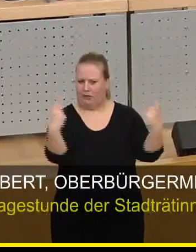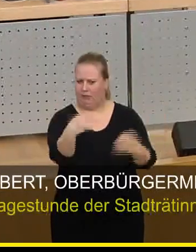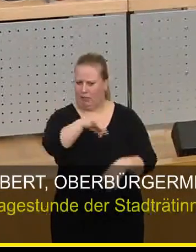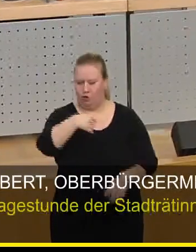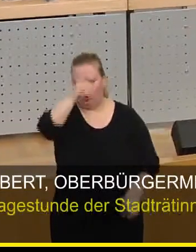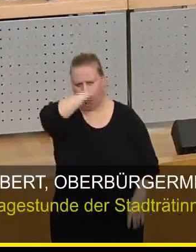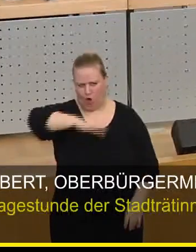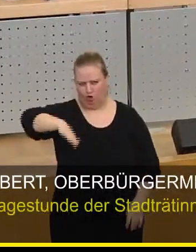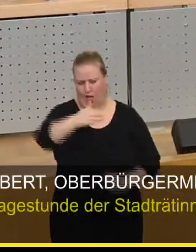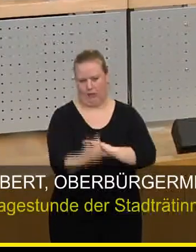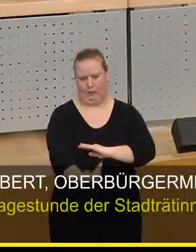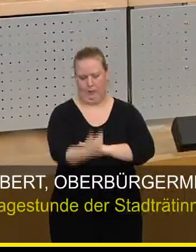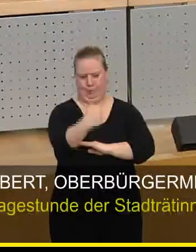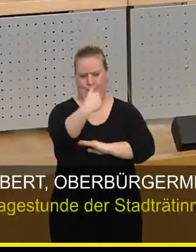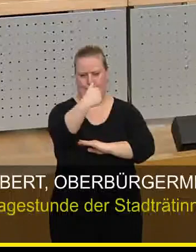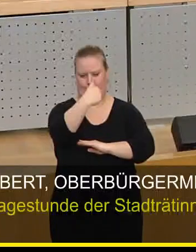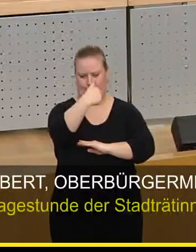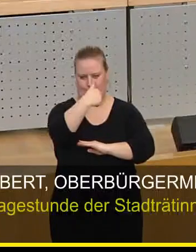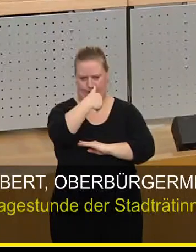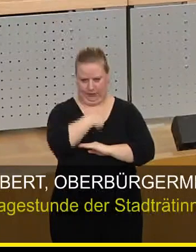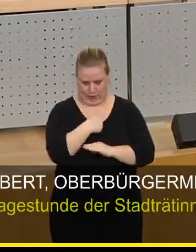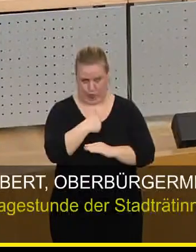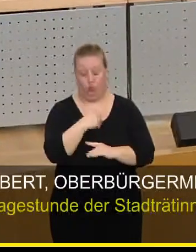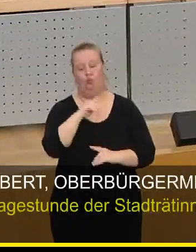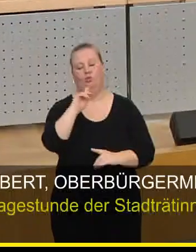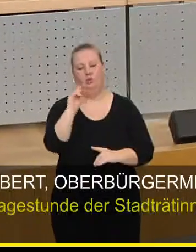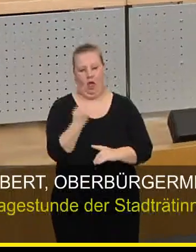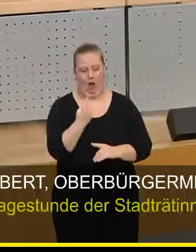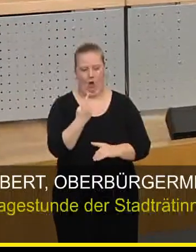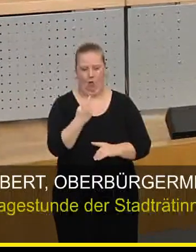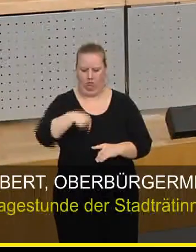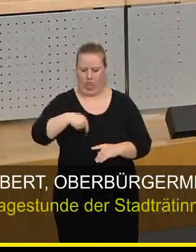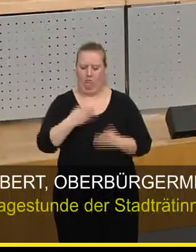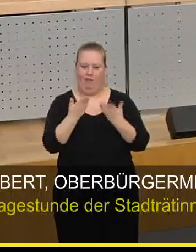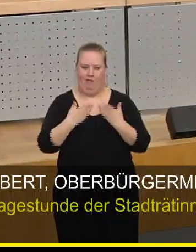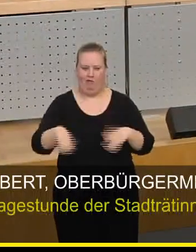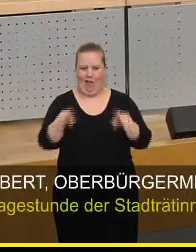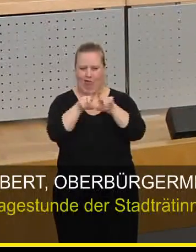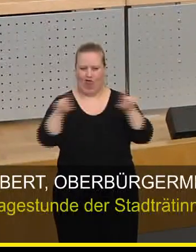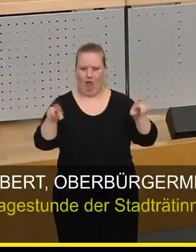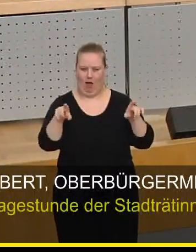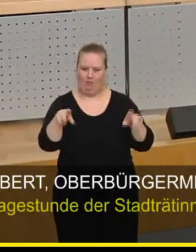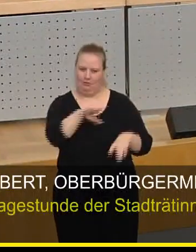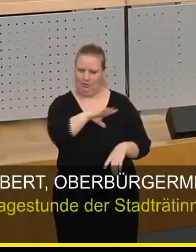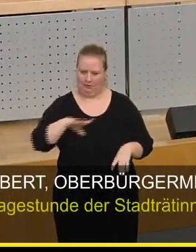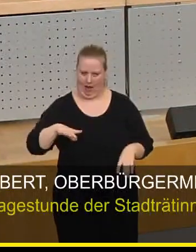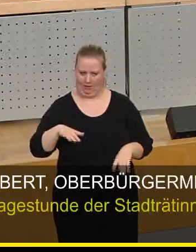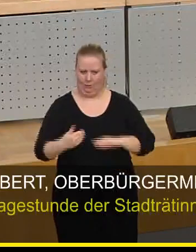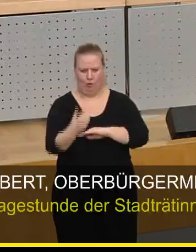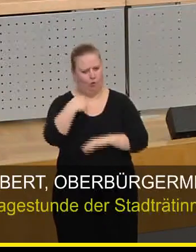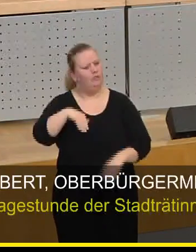in Deutschland gewesen und dabei hat sie auch den Freistaat Sachsen besucht auf Einladung